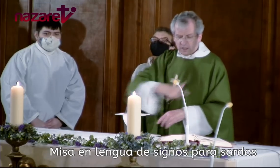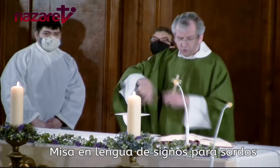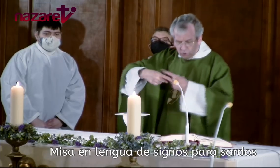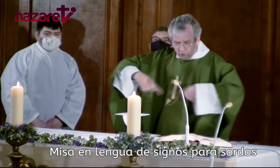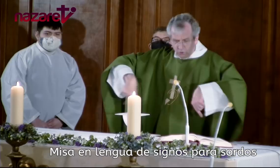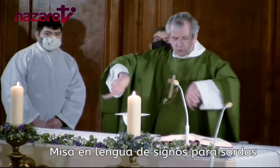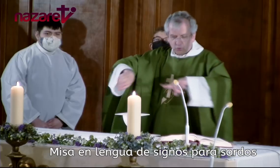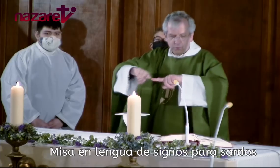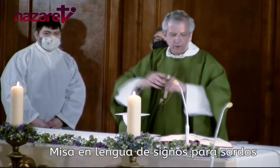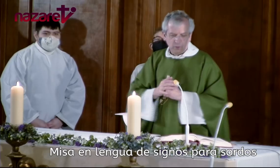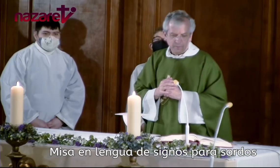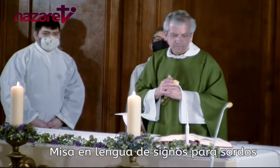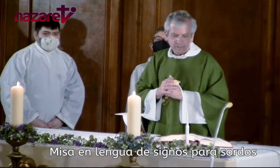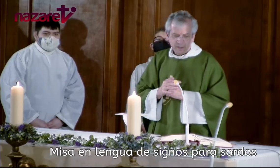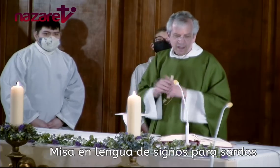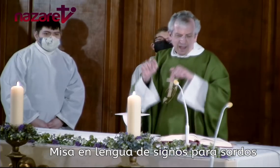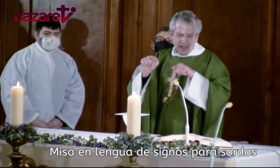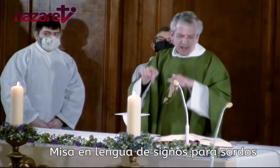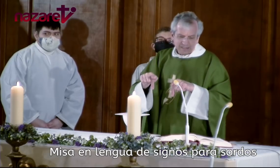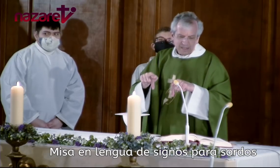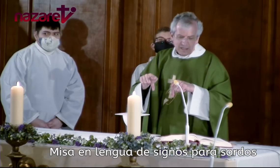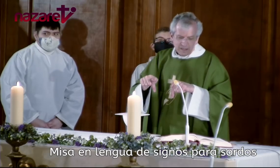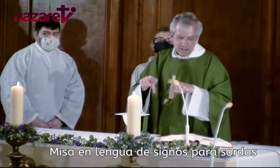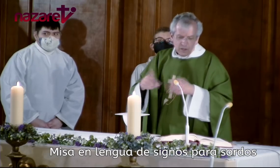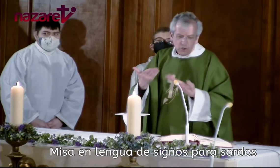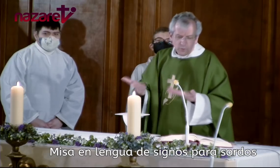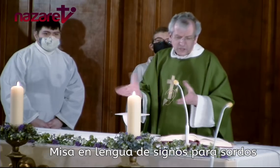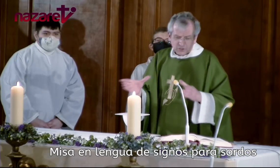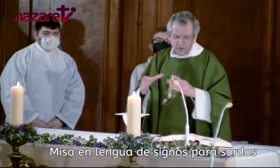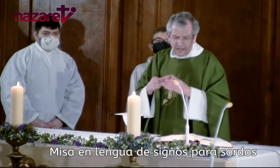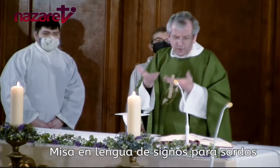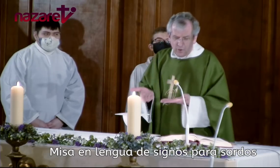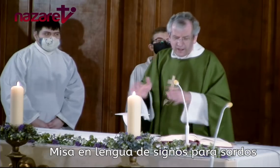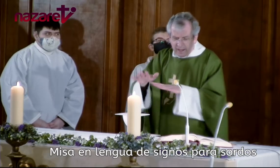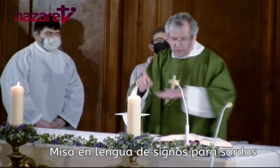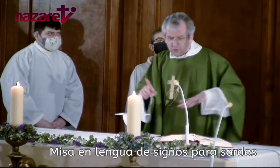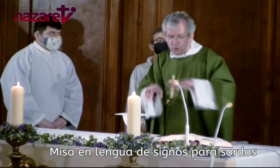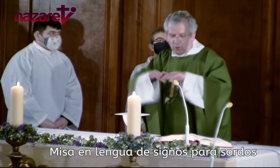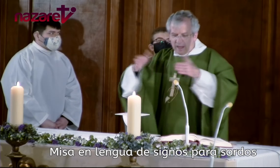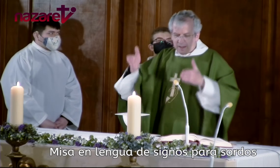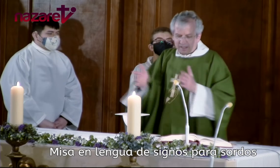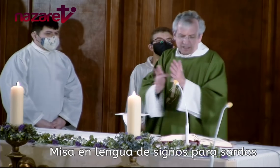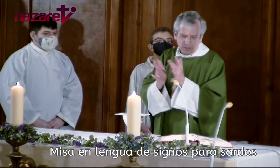con todo tu pueblo. Así como nos has congregado ahora en torno a la mesa de tu